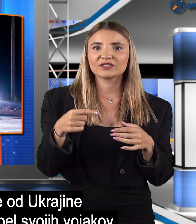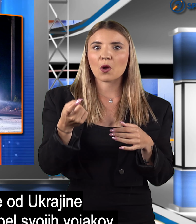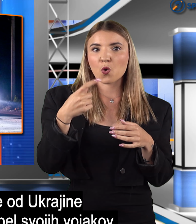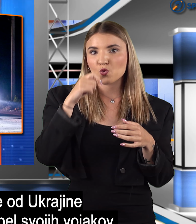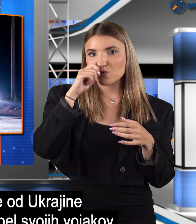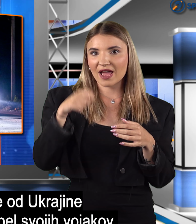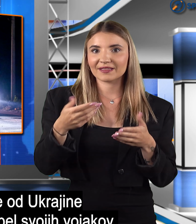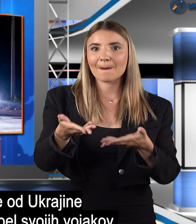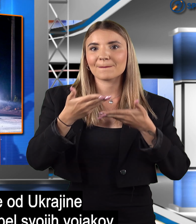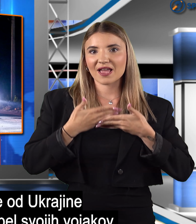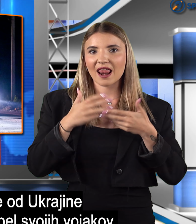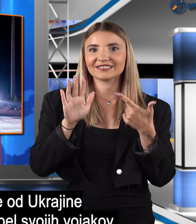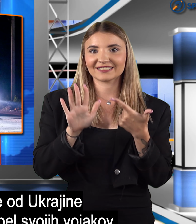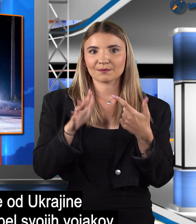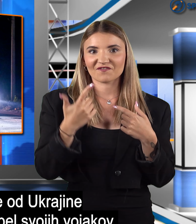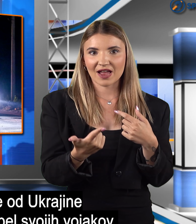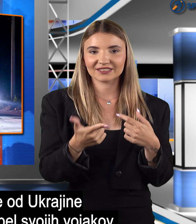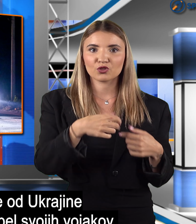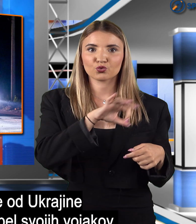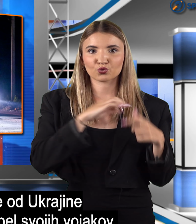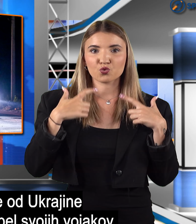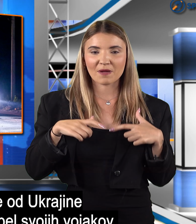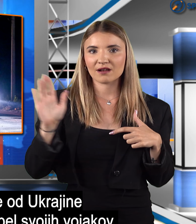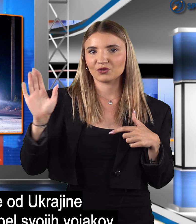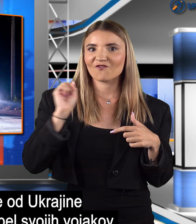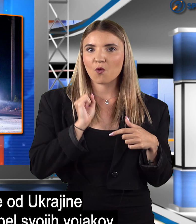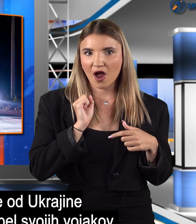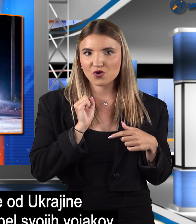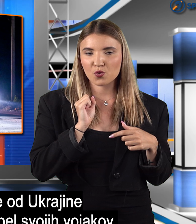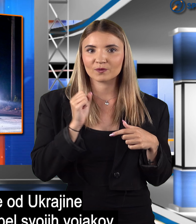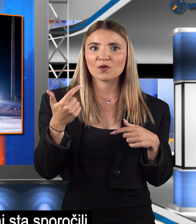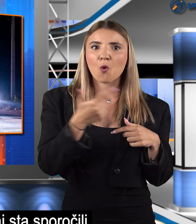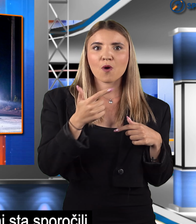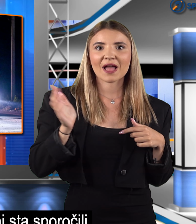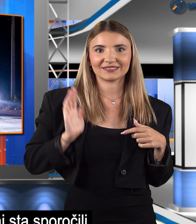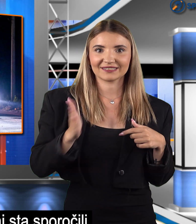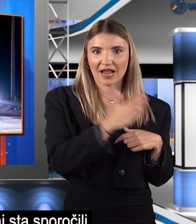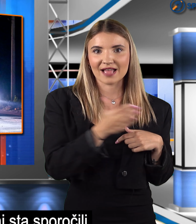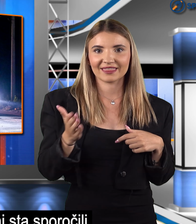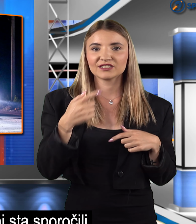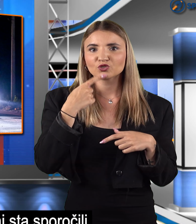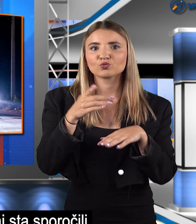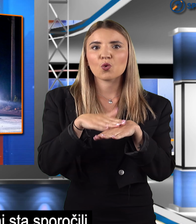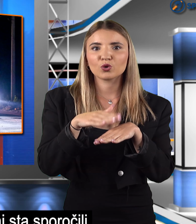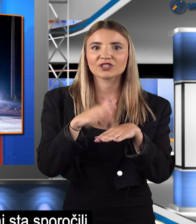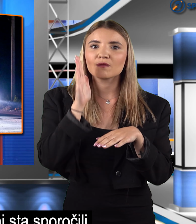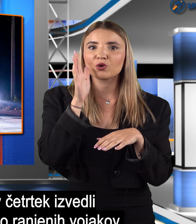Rusija je od Ukrajine prejela 27 trupel svojih vojakov. Obe strani sta sporočili, da